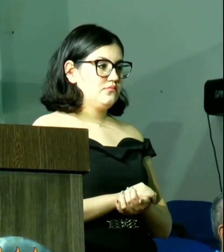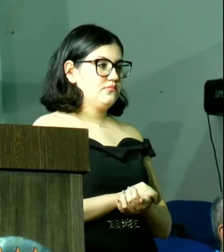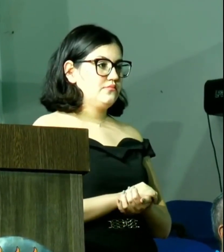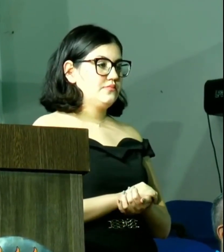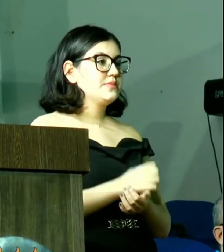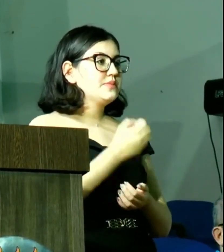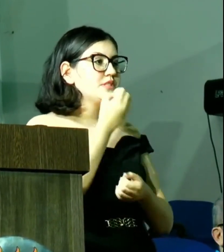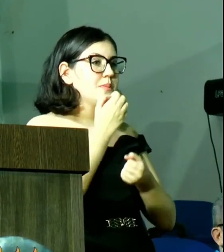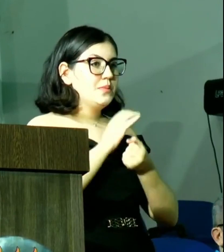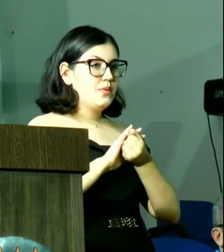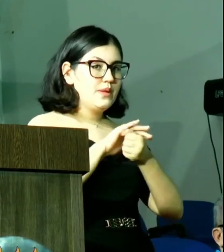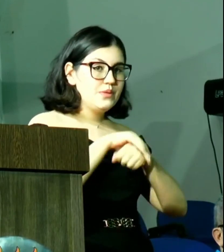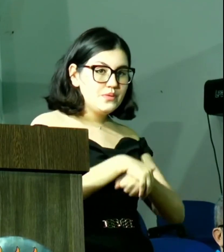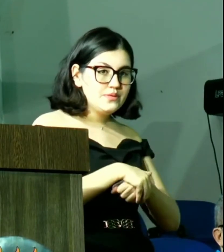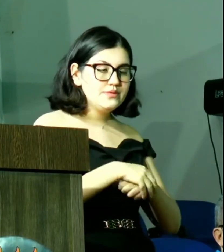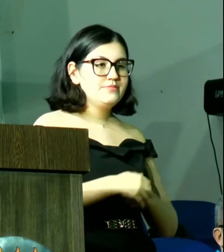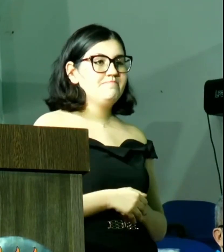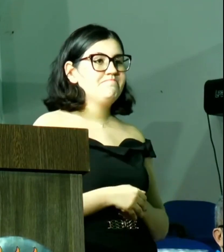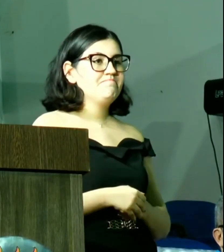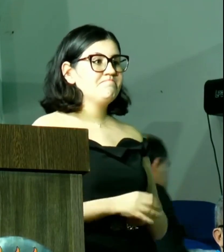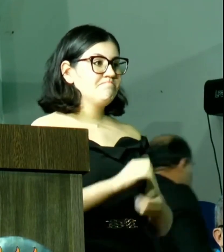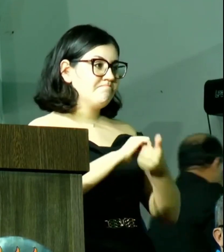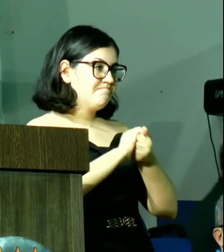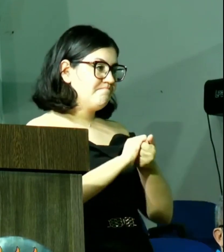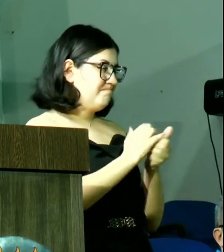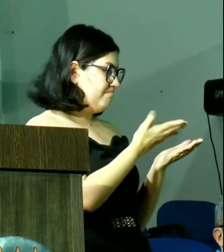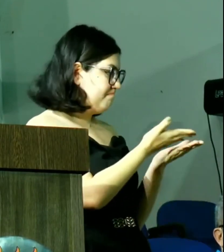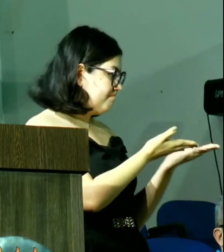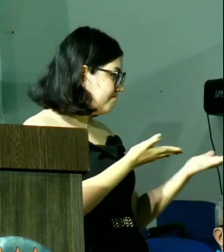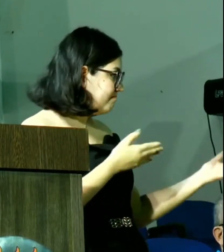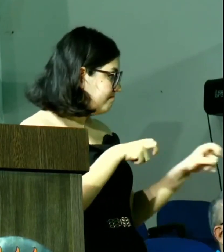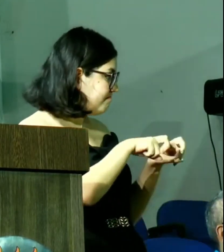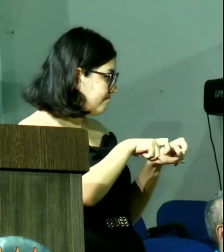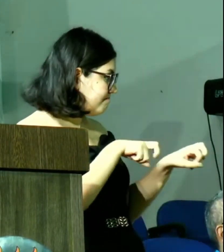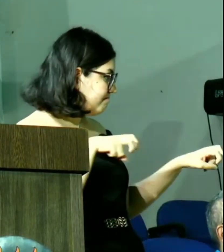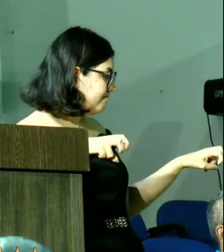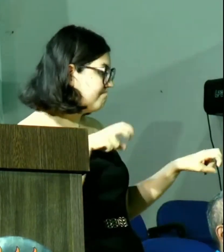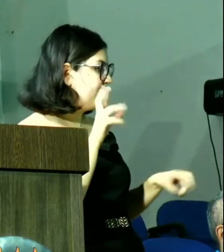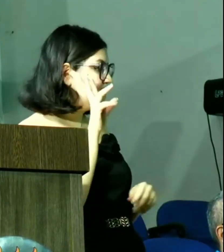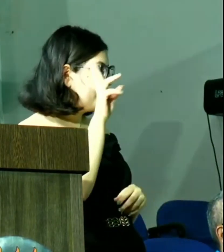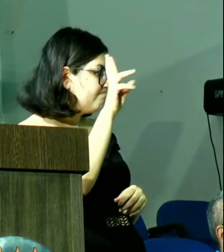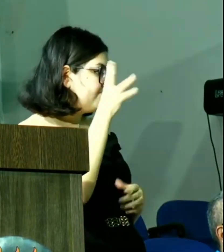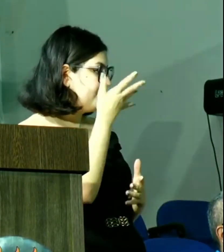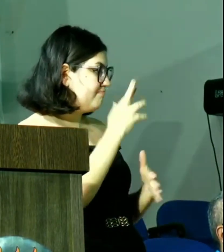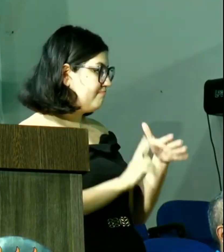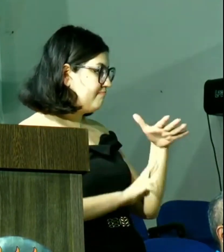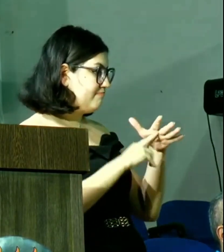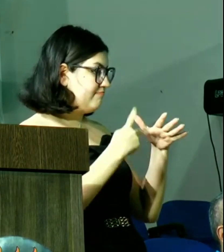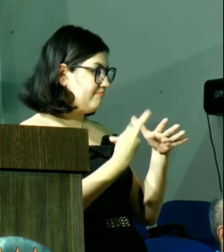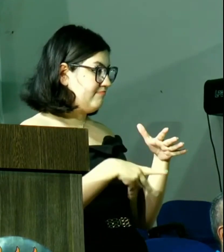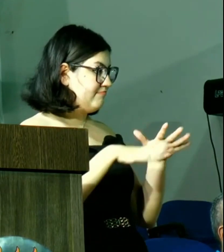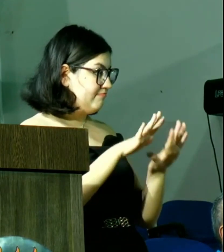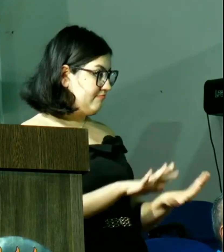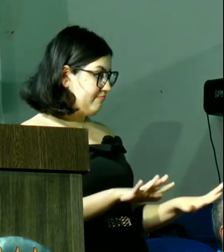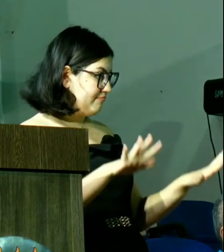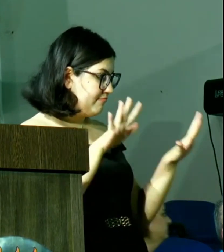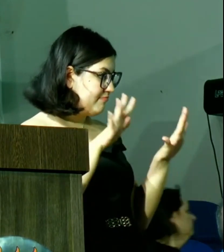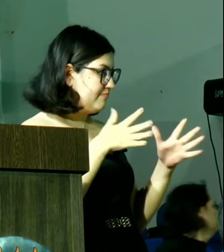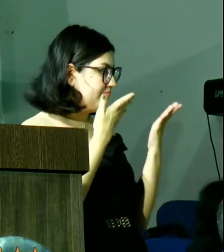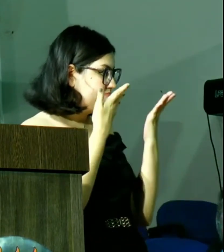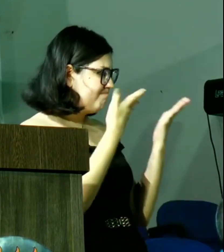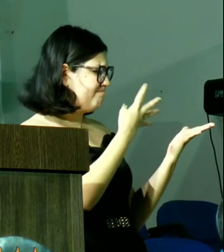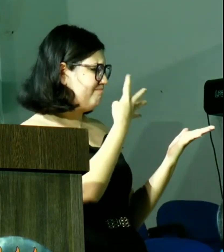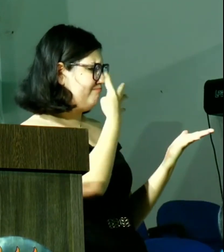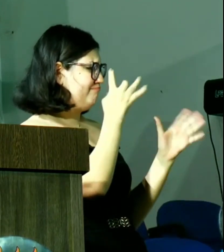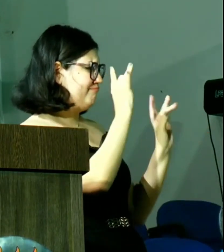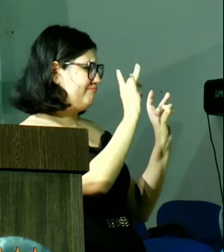Boa noite. Saúdo a mesa em nome do magnífico reitor da Universidade Federal de Ceará, o admirável